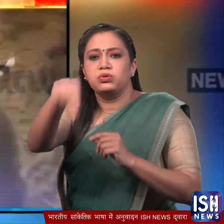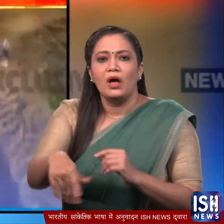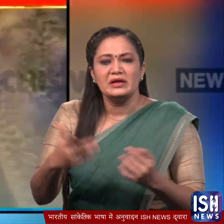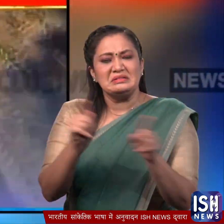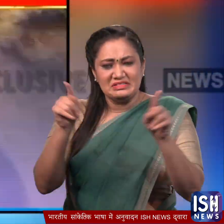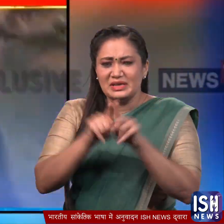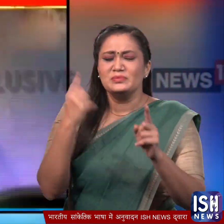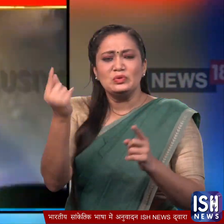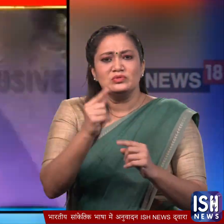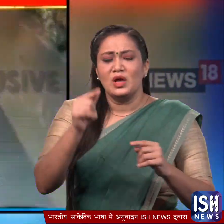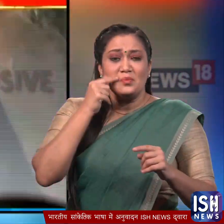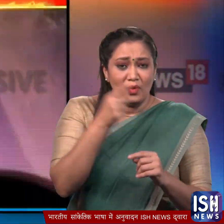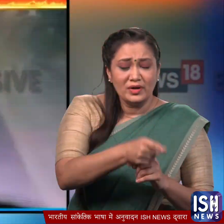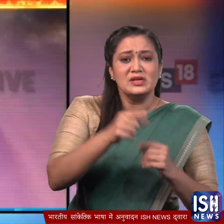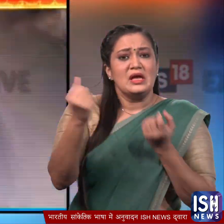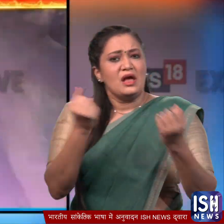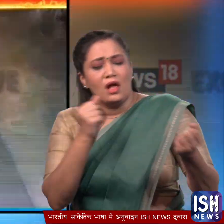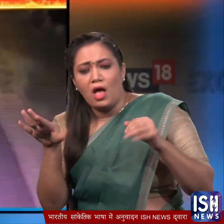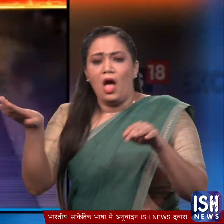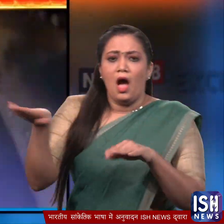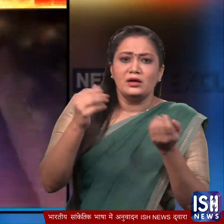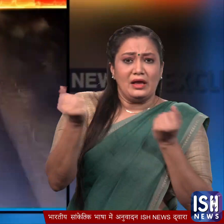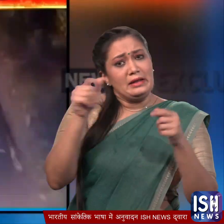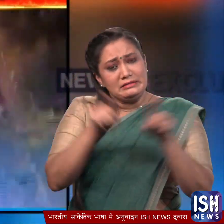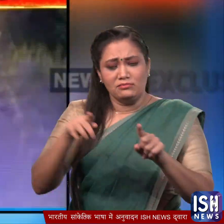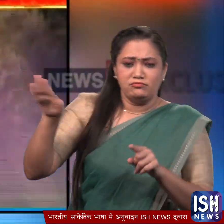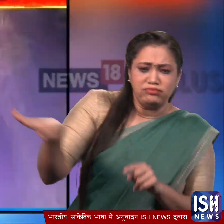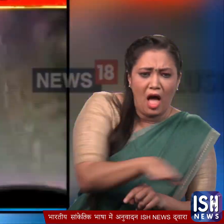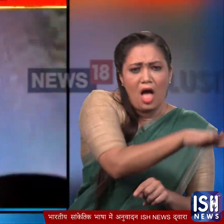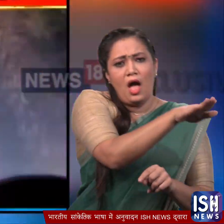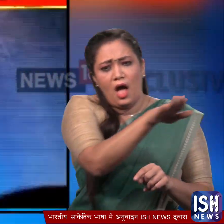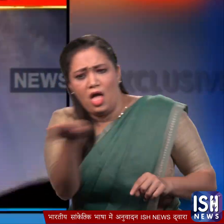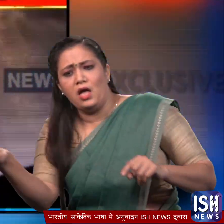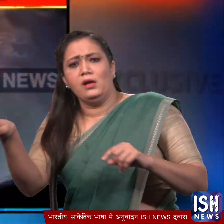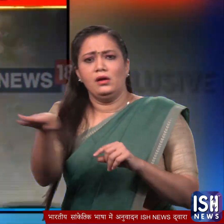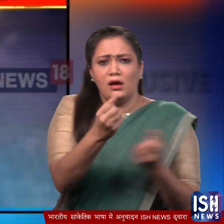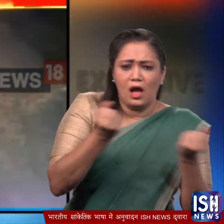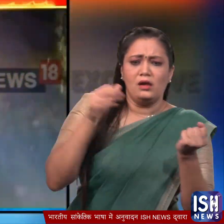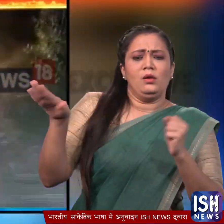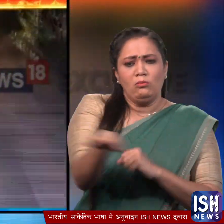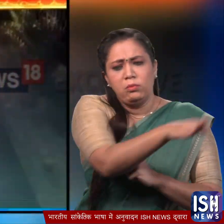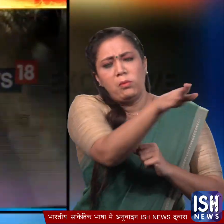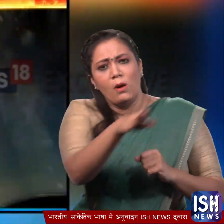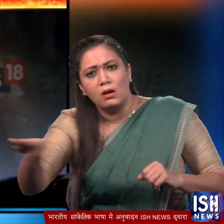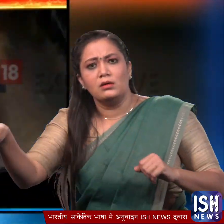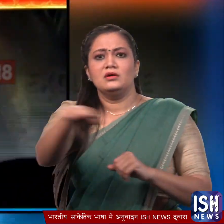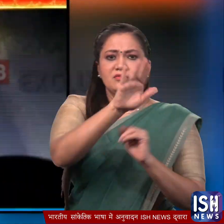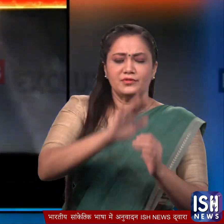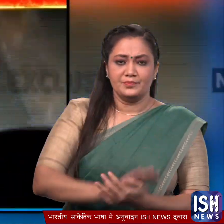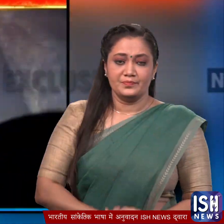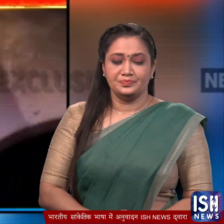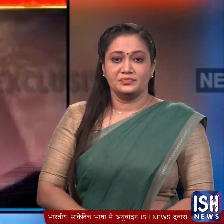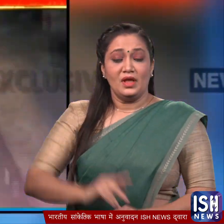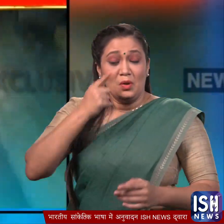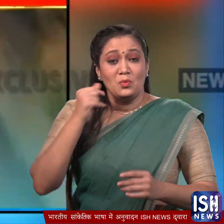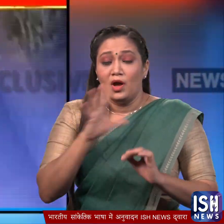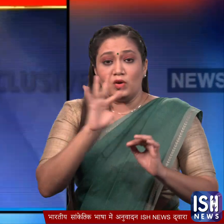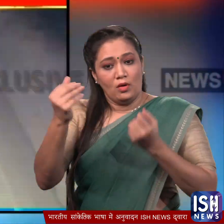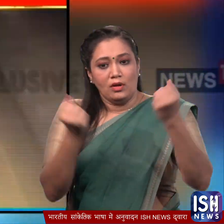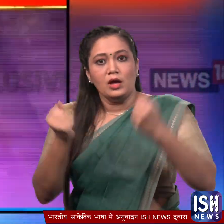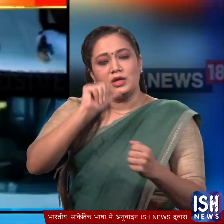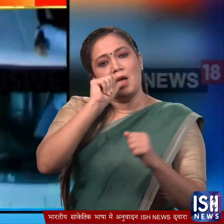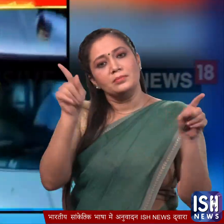थे, लेकिन रास्ते में उन्हें चलती गाड़ी में स्टंट करने की सूझी। गाड़ी में तेज आवाज में गाने बजाकर उन्होंने ऐसी मस्ती